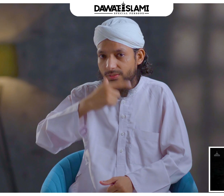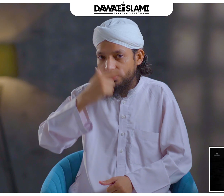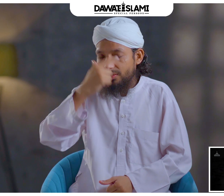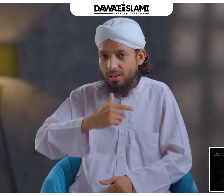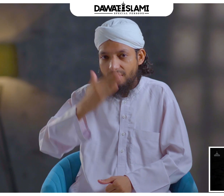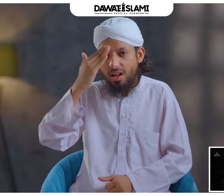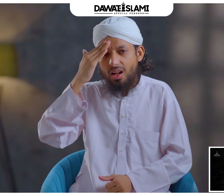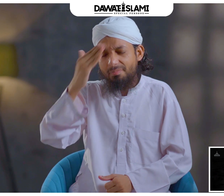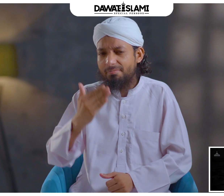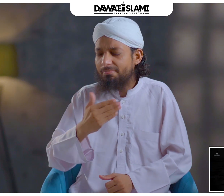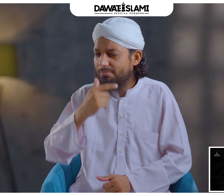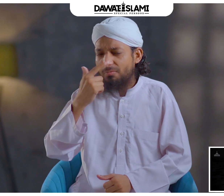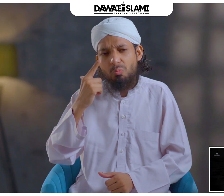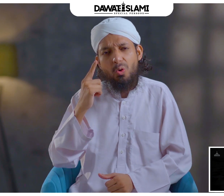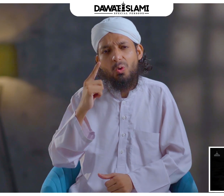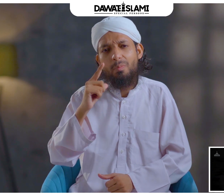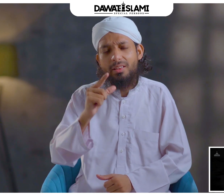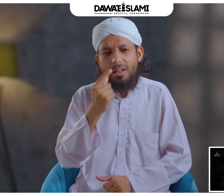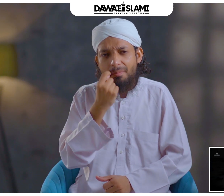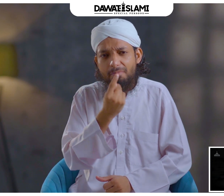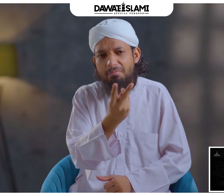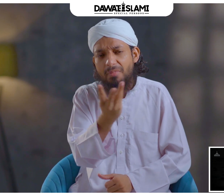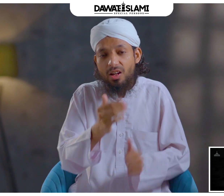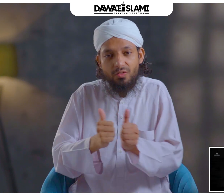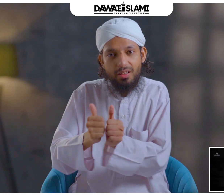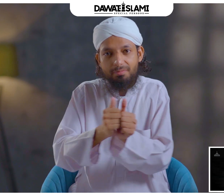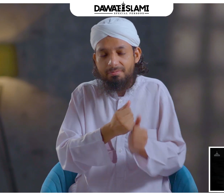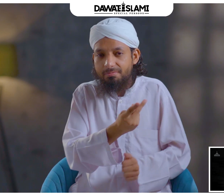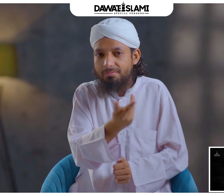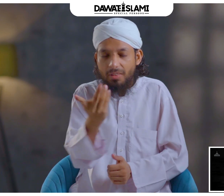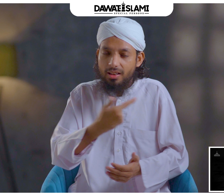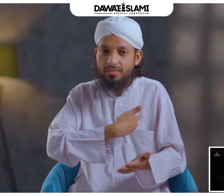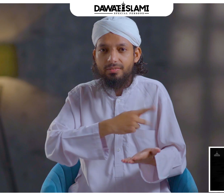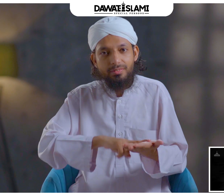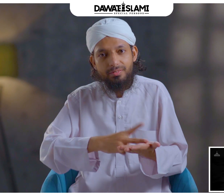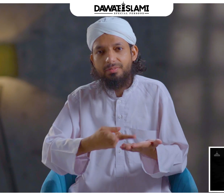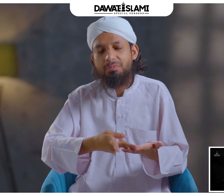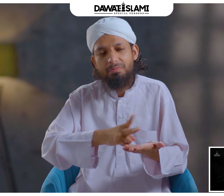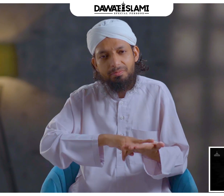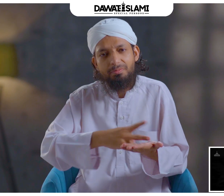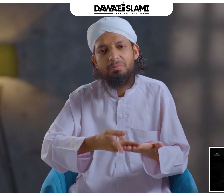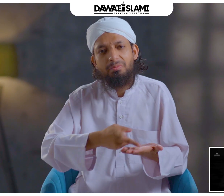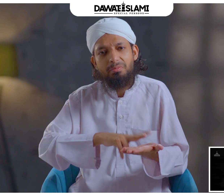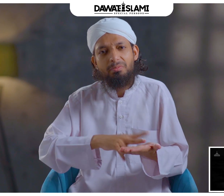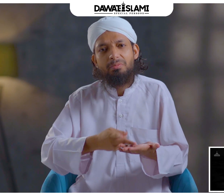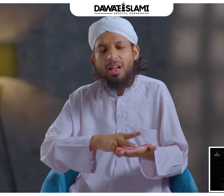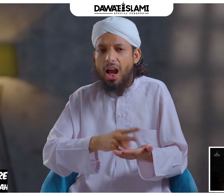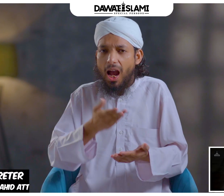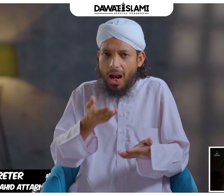نوجوان کے اس بیان پر لوگوں کے دل بھر آئے، آنکھیں اشک بار ہو گئیں اور اسلام کے اس رقت انگیز محبت پر